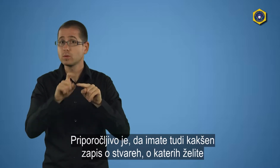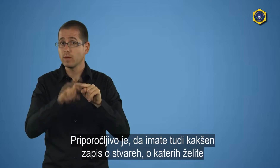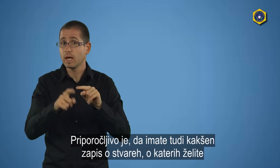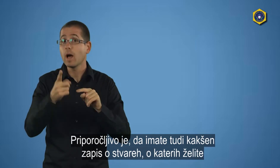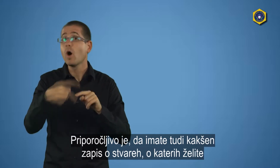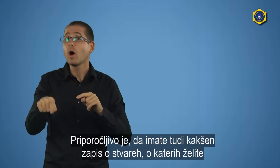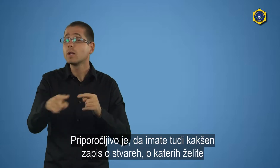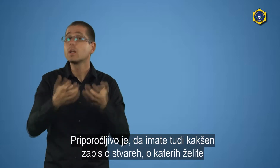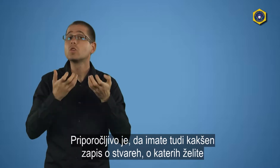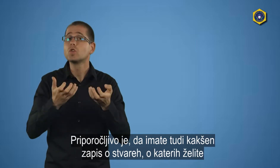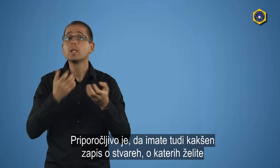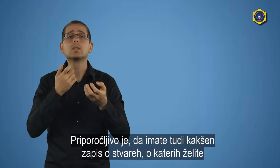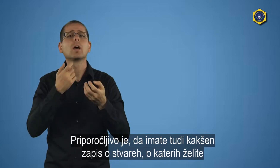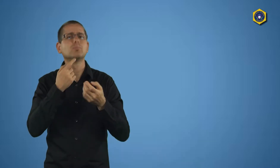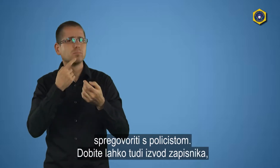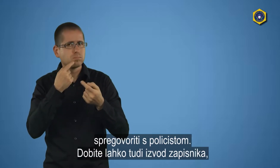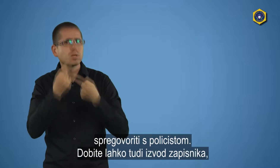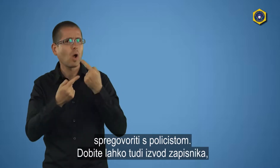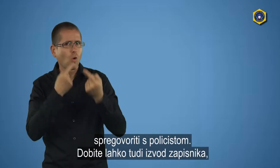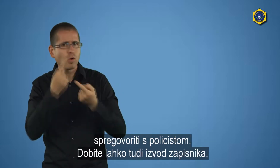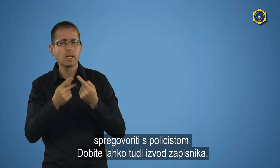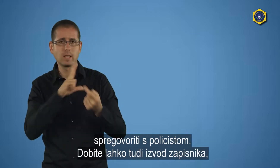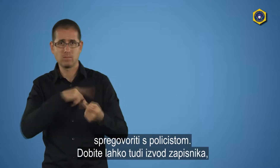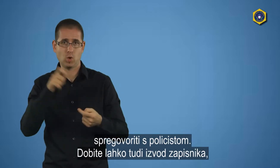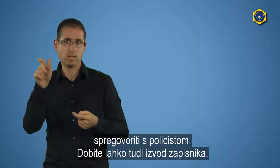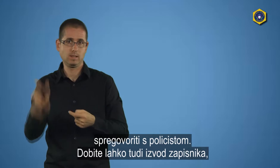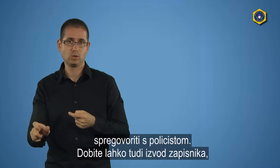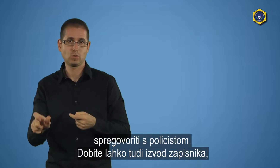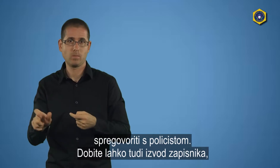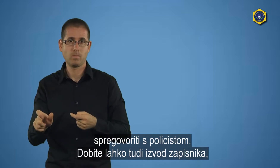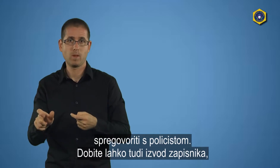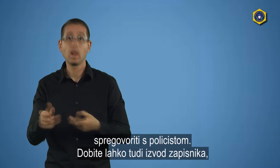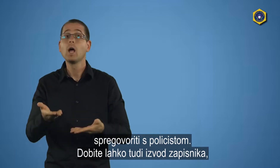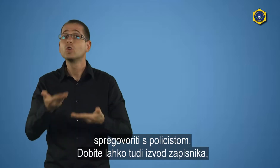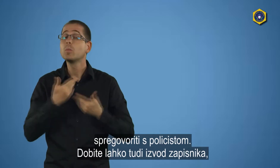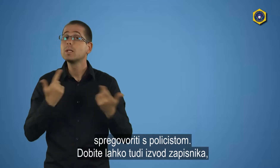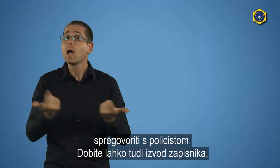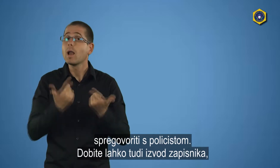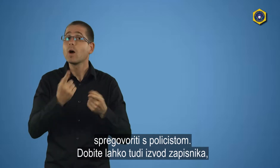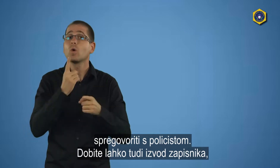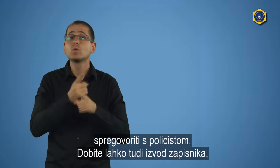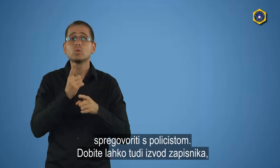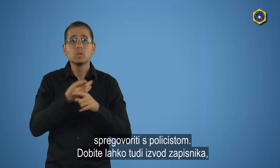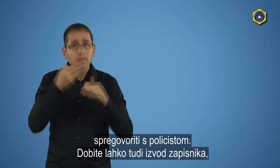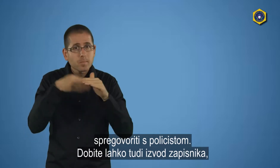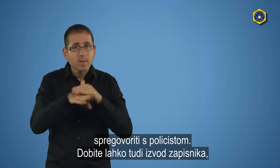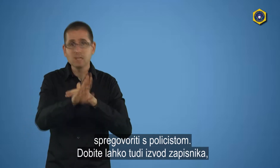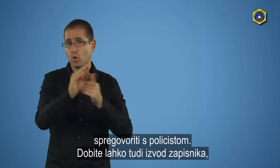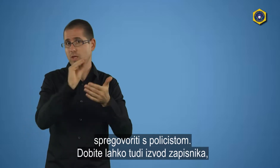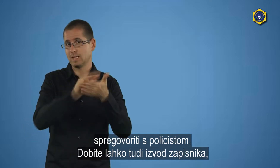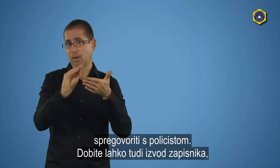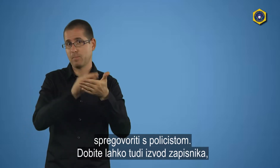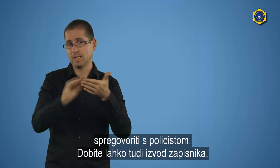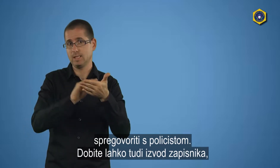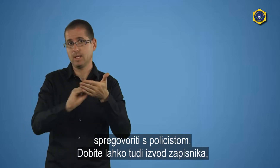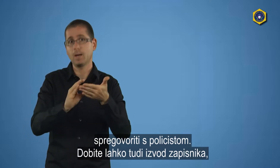zapis o stvareh, o katerih želite spregovoriti s policistom. Dobite lahko tudi izvod zapisnika, če je bil